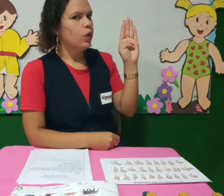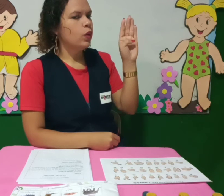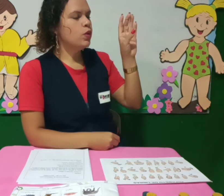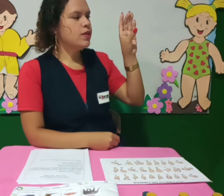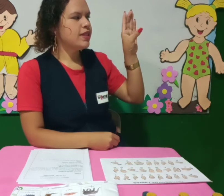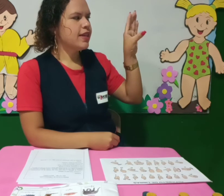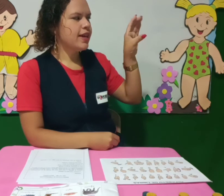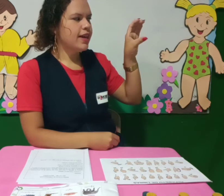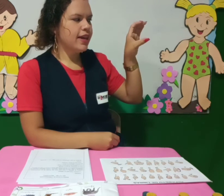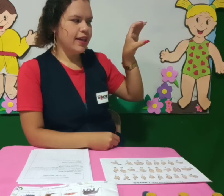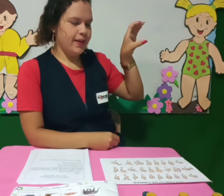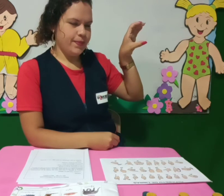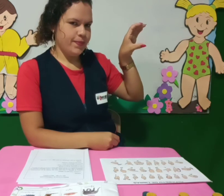O C.